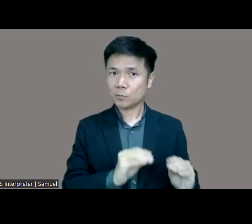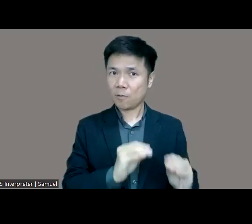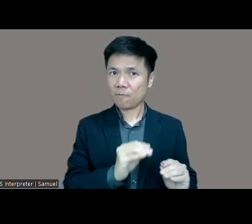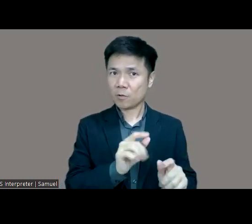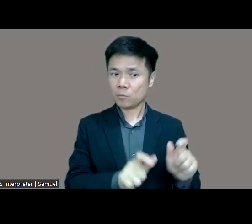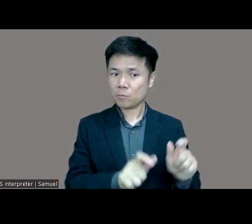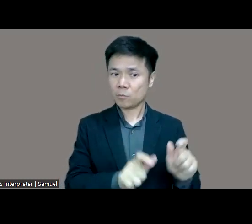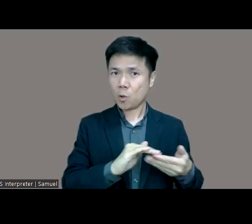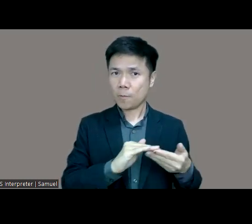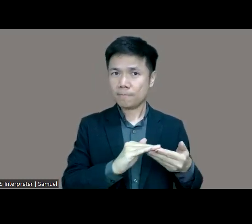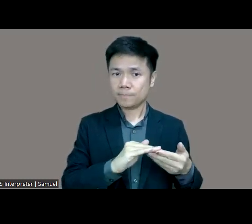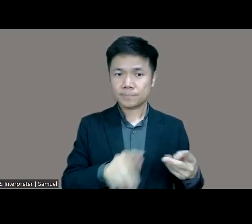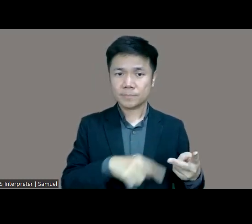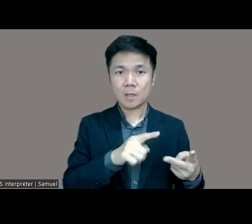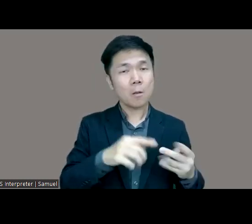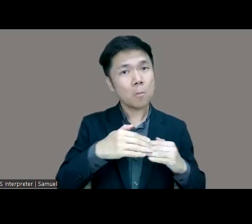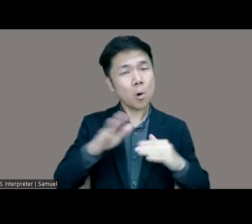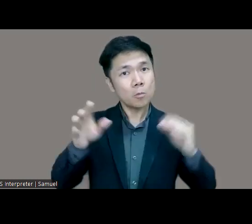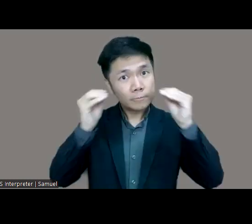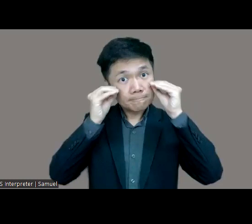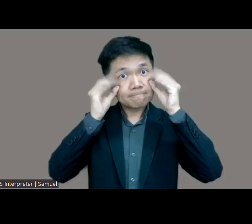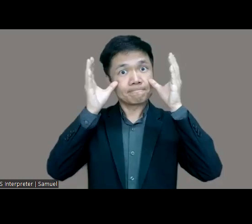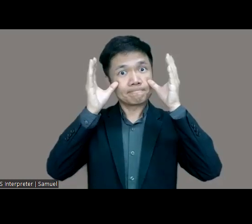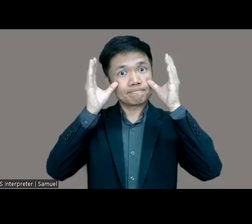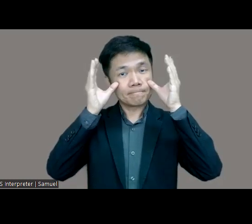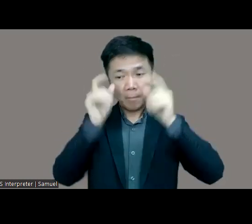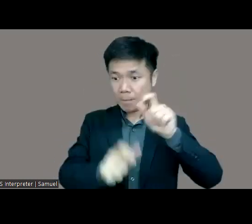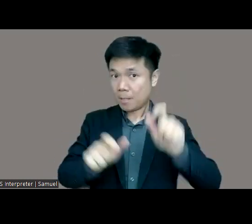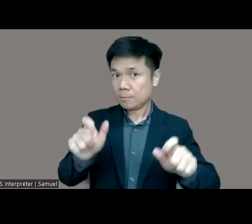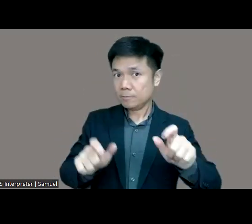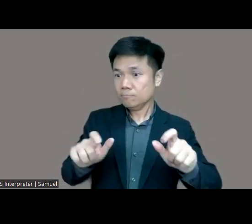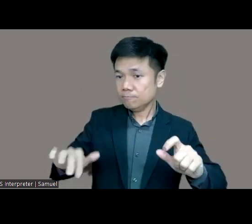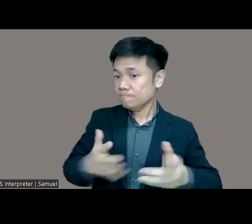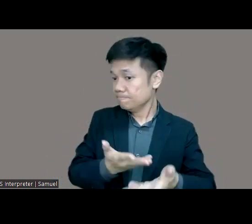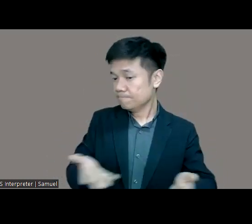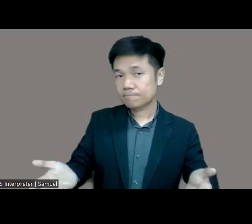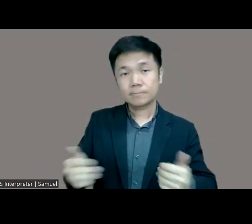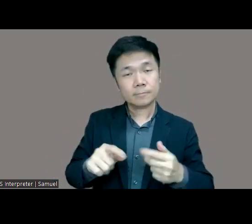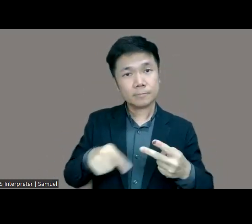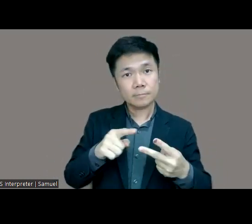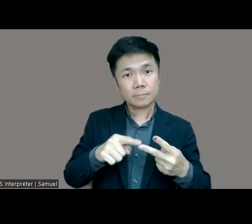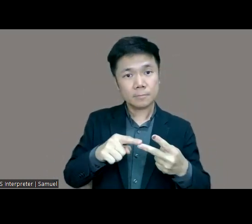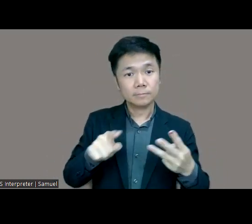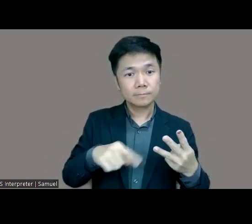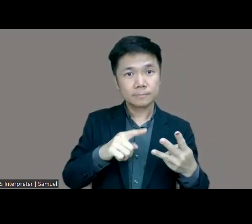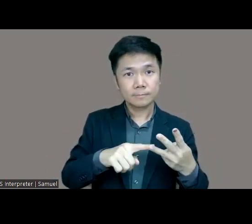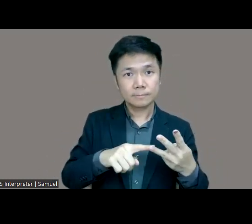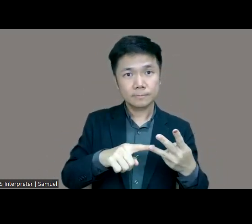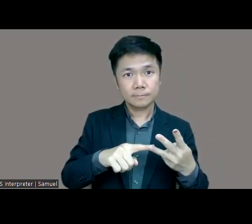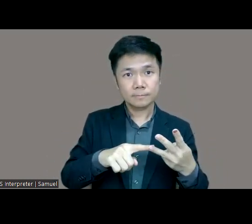le renforcement des capacités des personnes avec handicap, la sensibilisation au niveau tout bas,